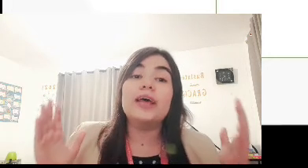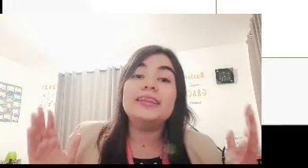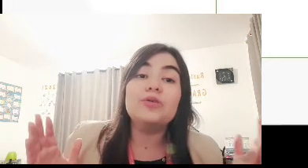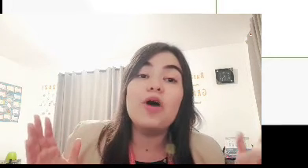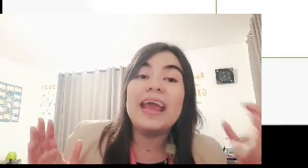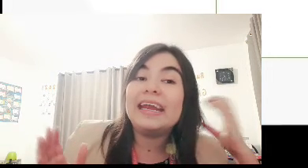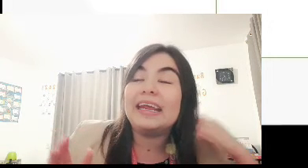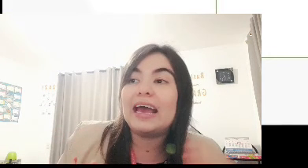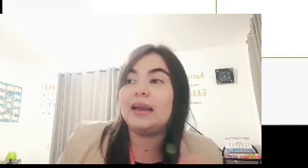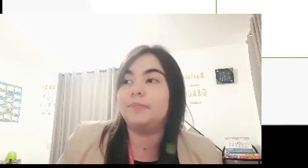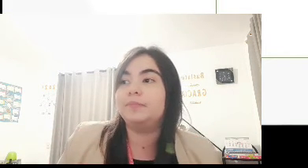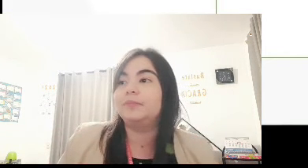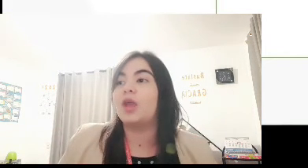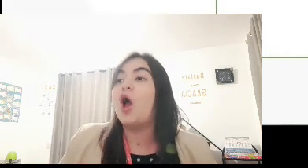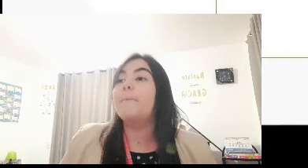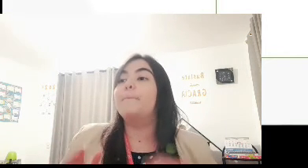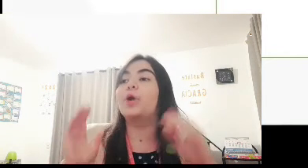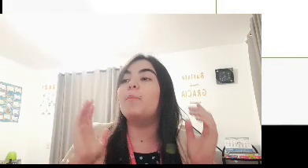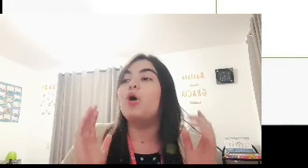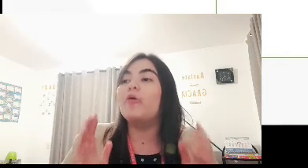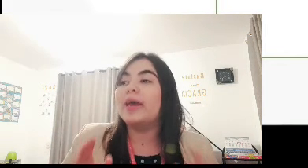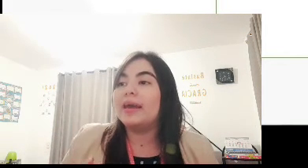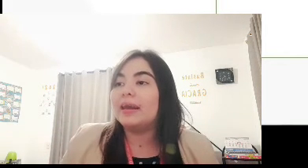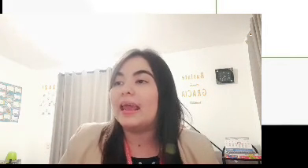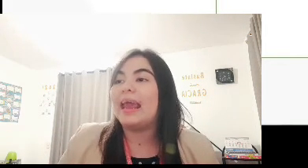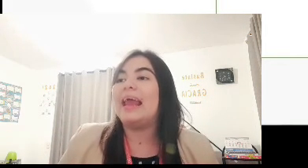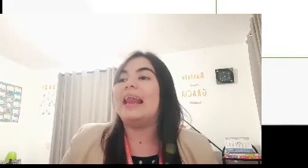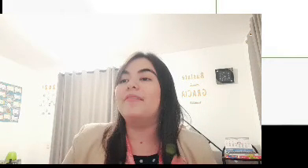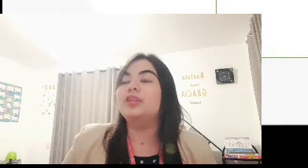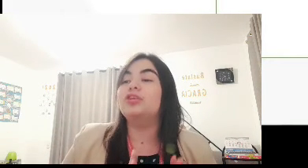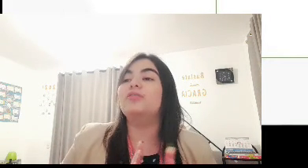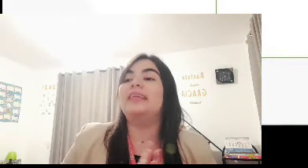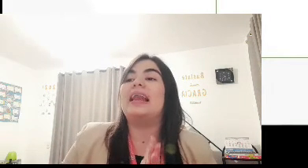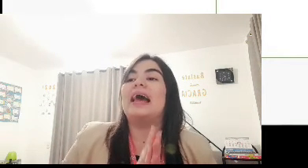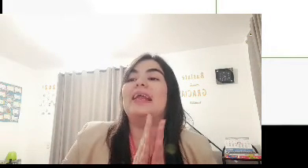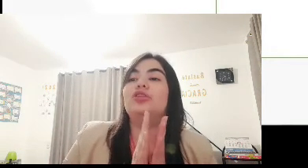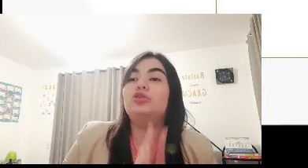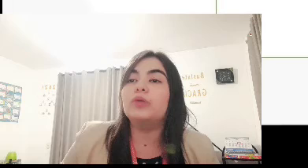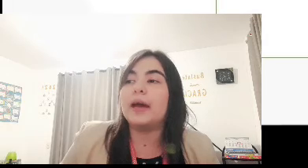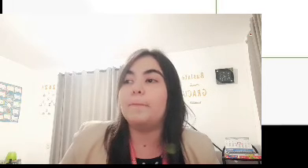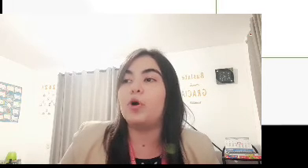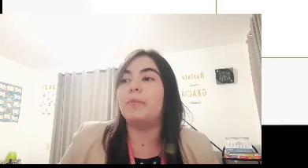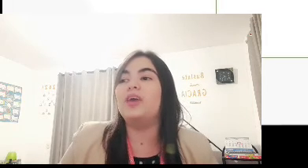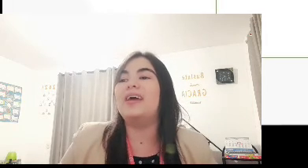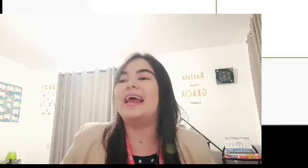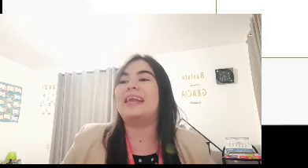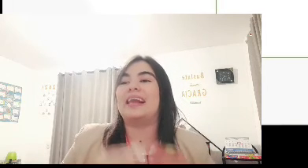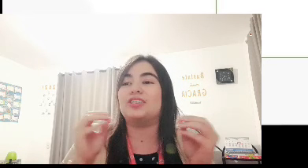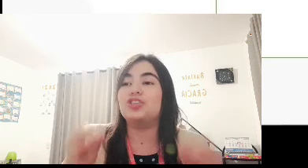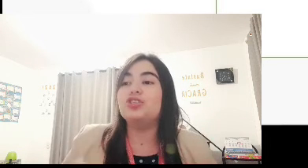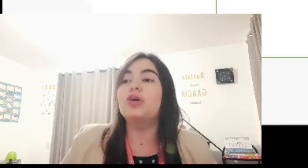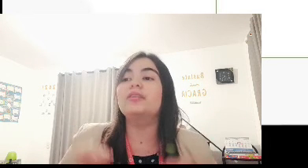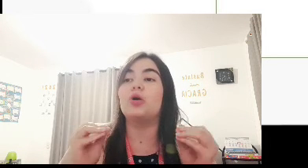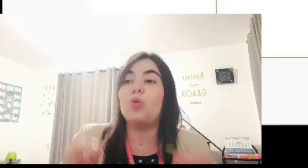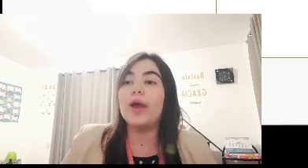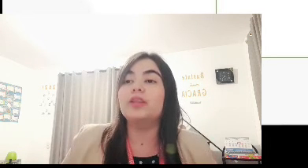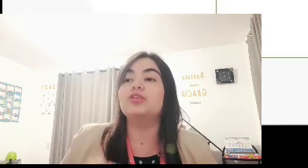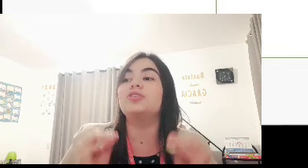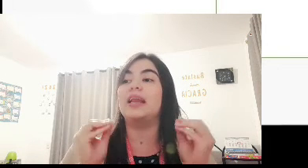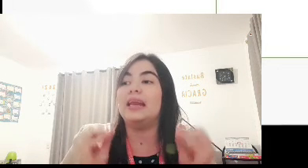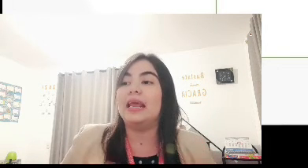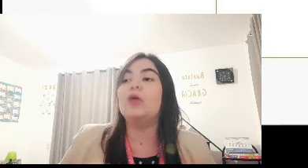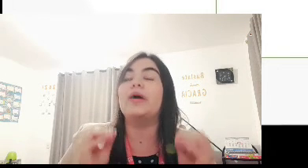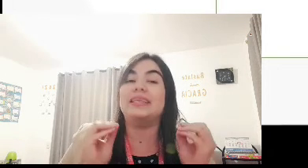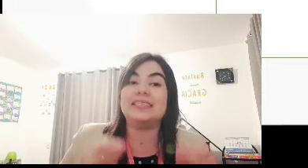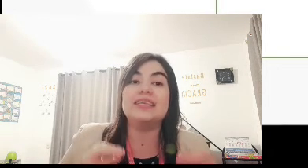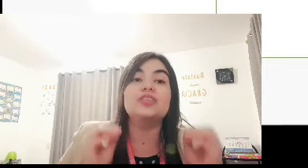El objetivo general, promover el hábito de la lectura por medio de la narración de cuentos